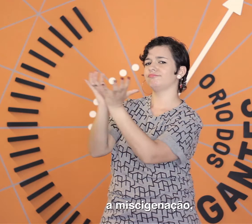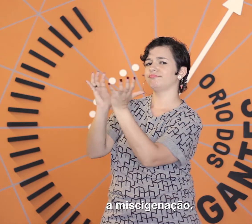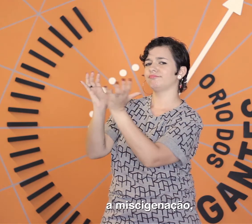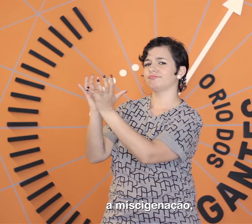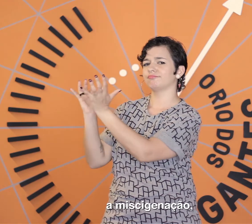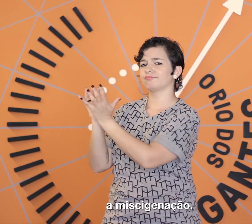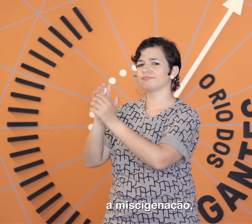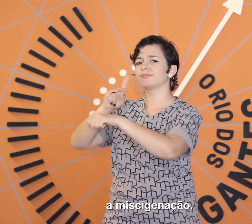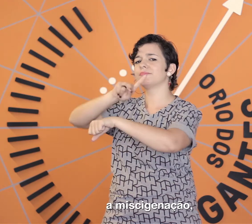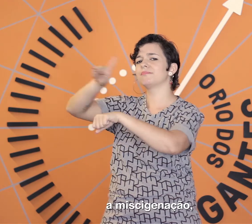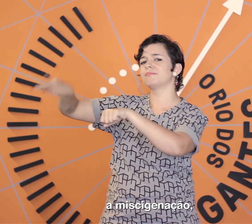a miscigenação,